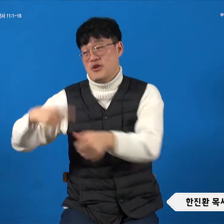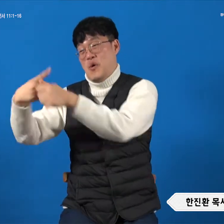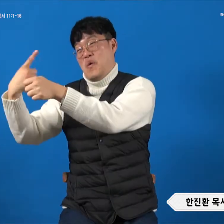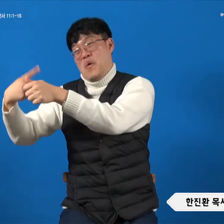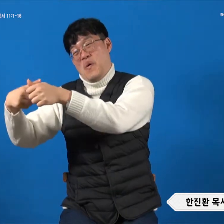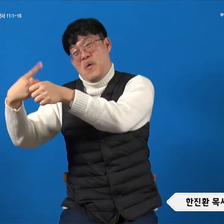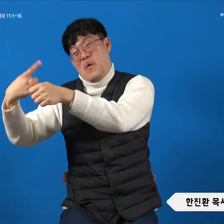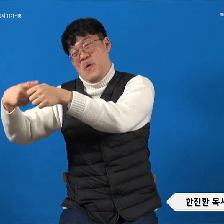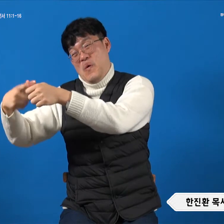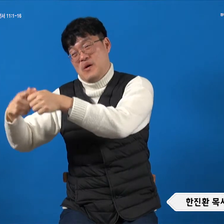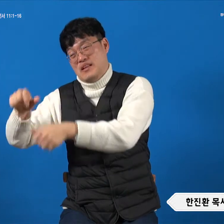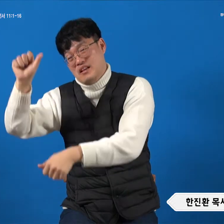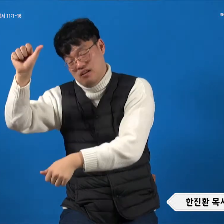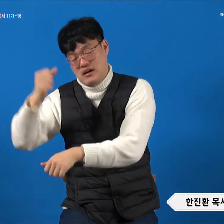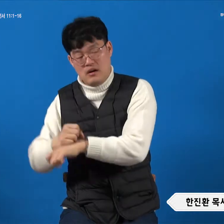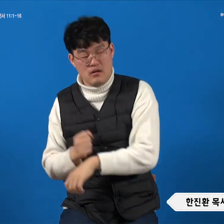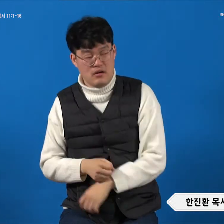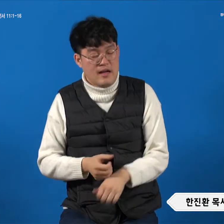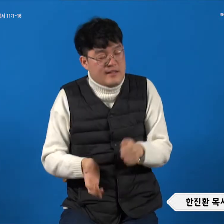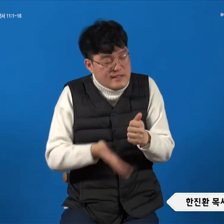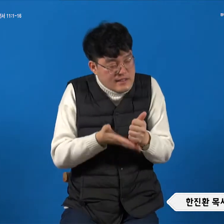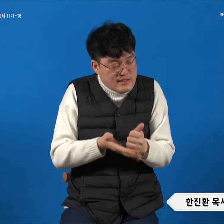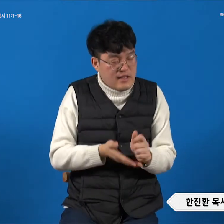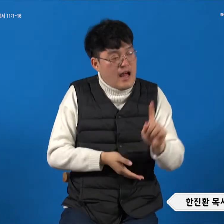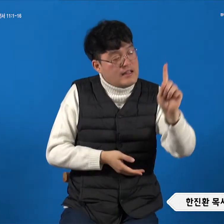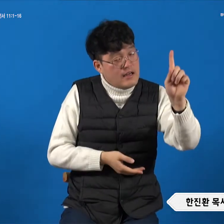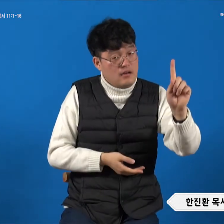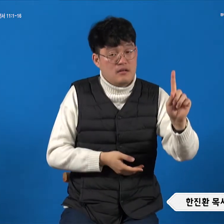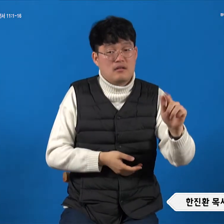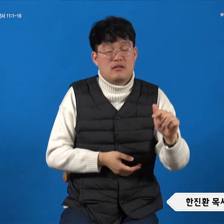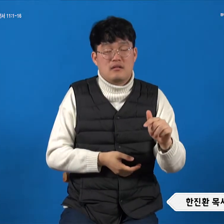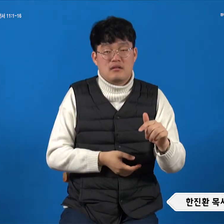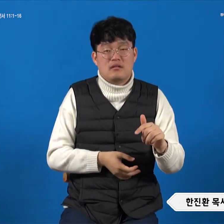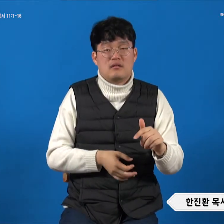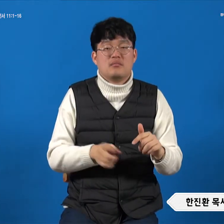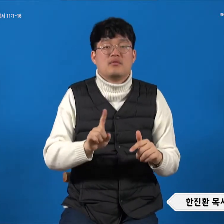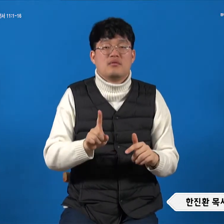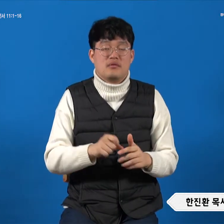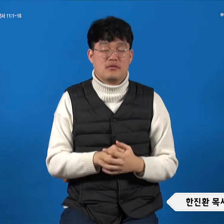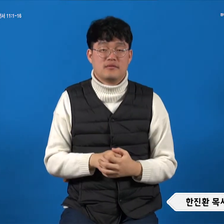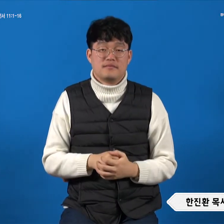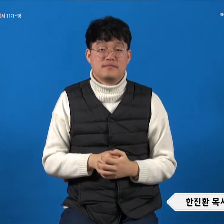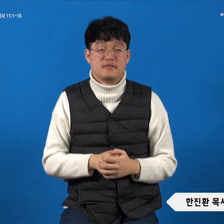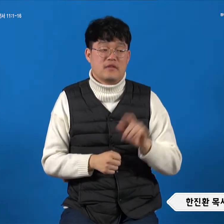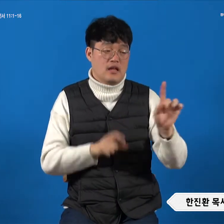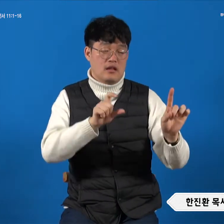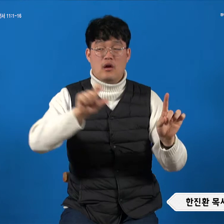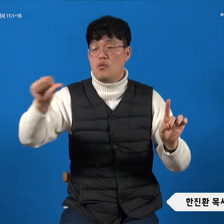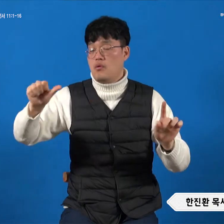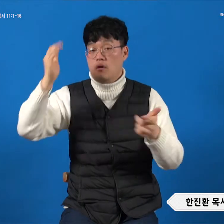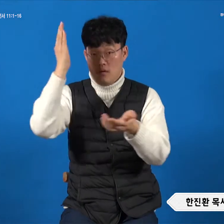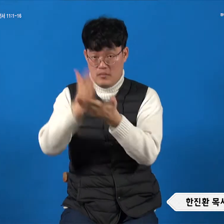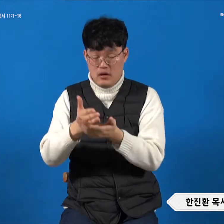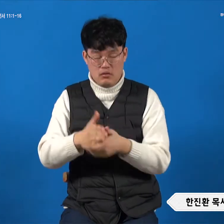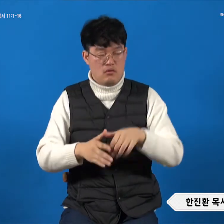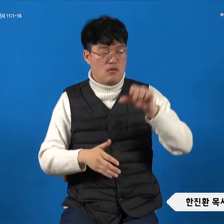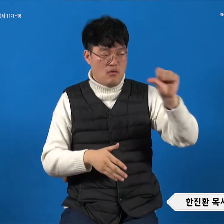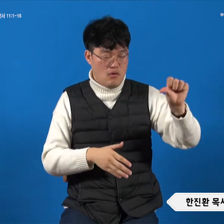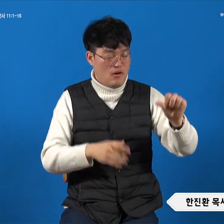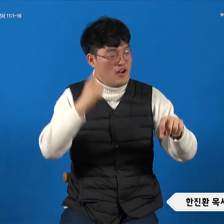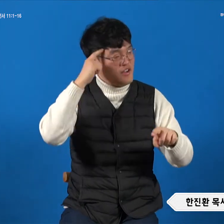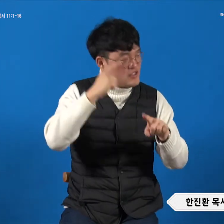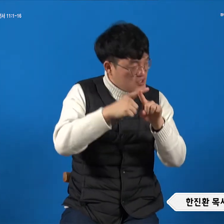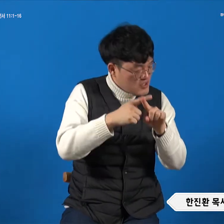1대5로 하는 사람들이 많습니다. 칭찬 한마디 할까 말까 하고 비난은 그냥 5마디 퍼붓는 1대5가